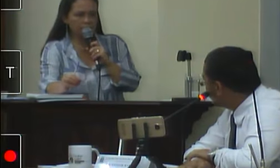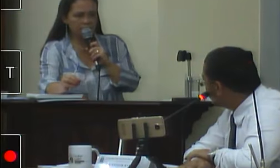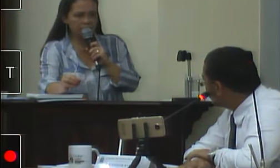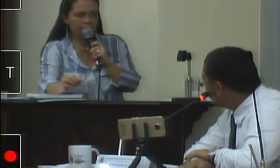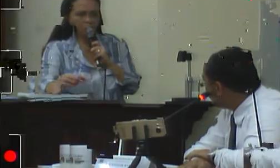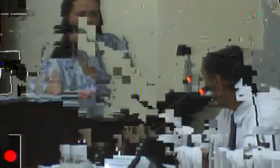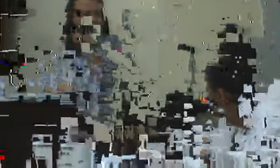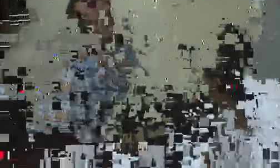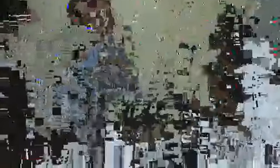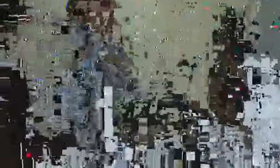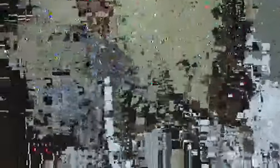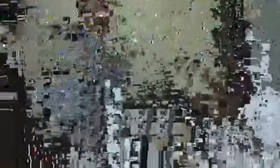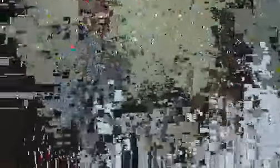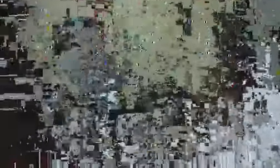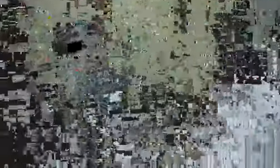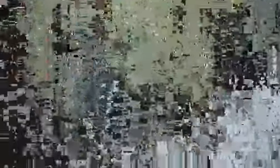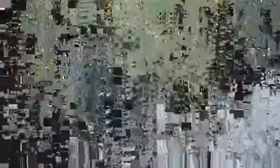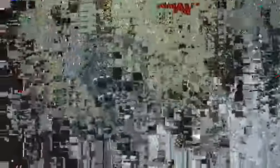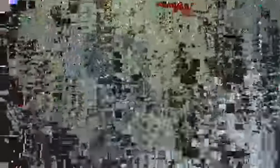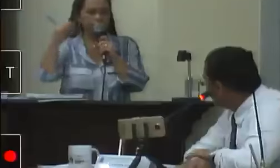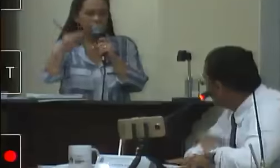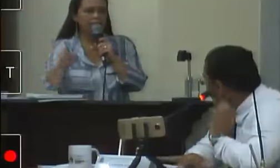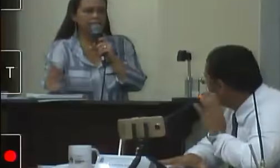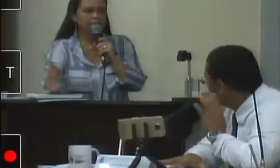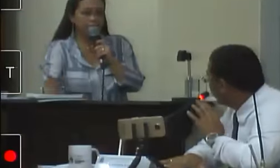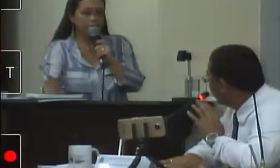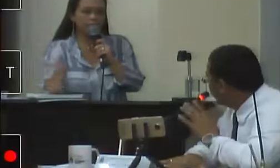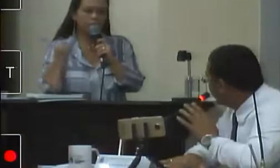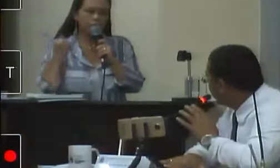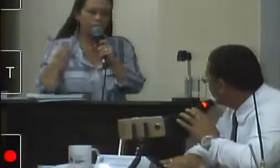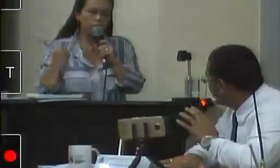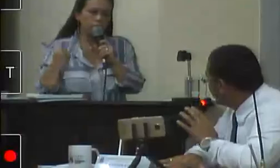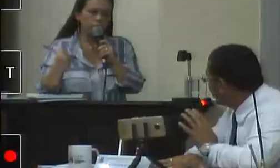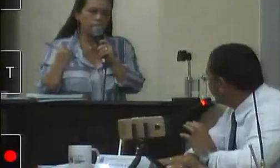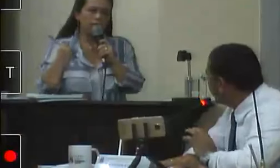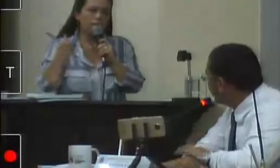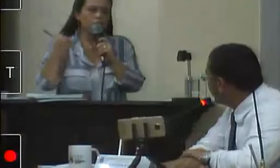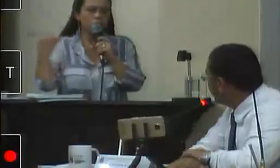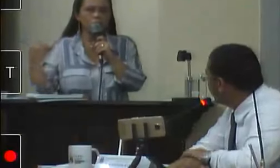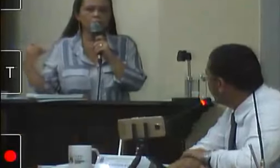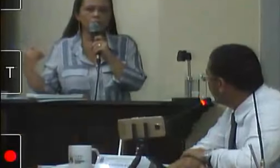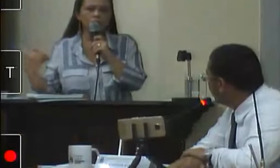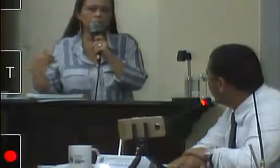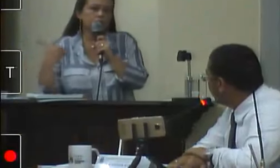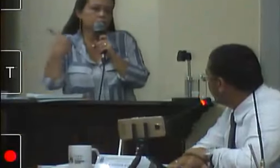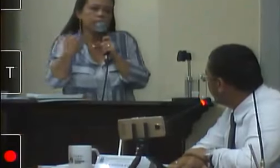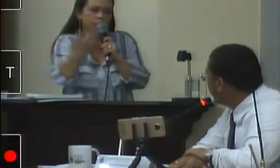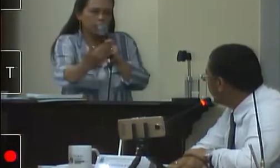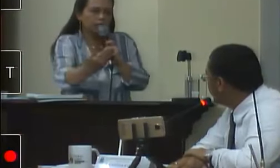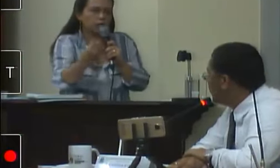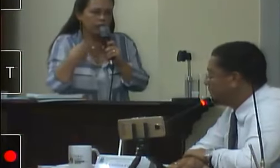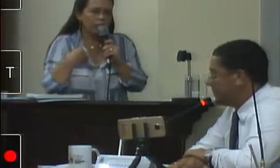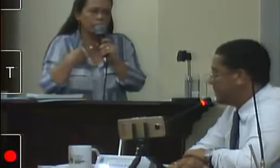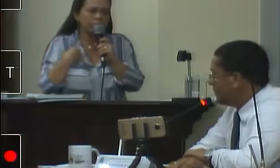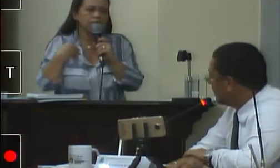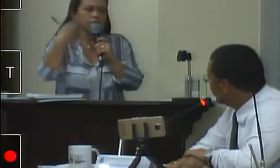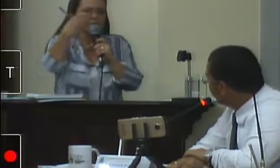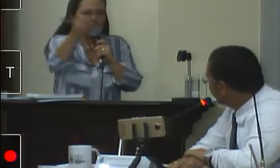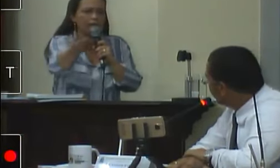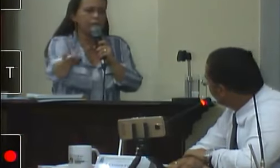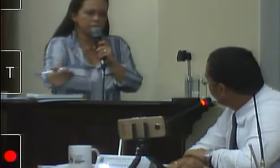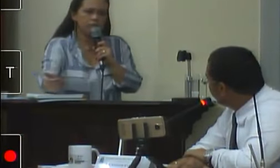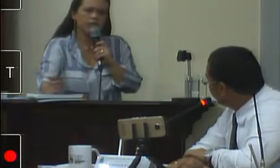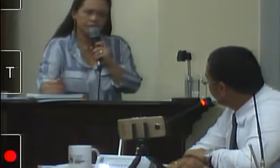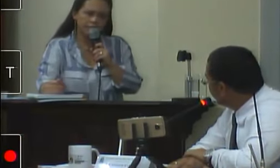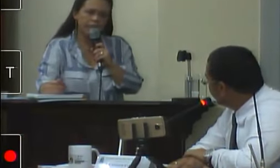coletas mensal, os pontos de coleta e uma meta a preencher. Não é um local onde, vamos dizer, qualquer morador, eu, por exemplo, chegue